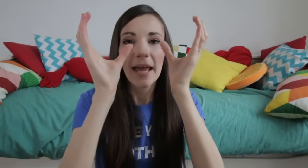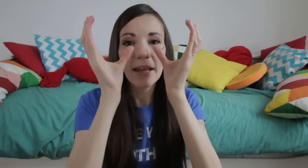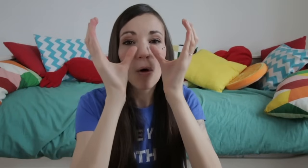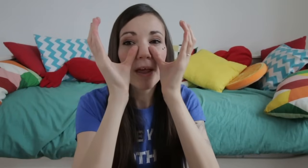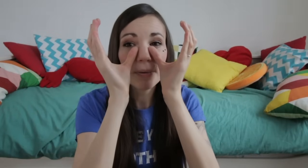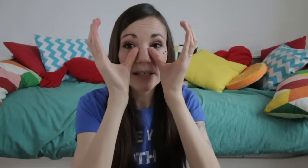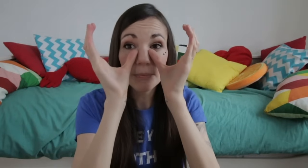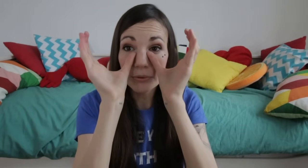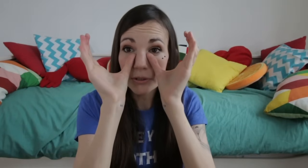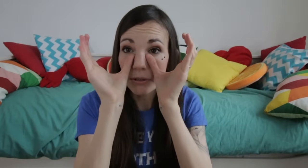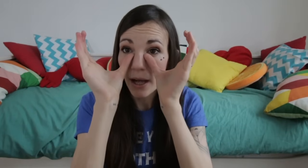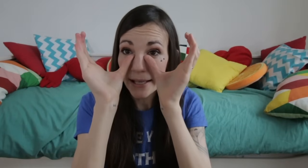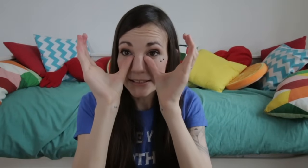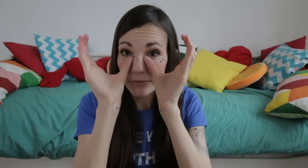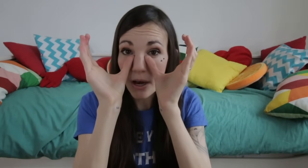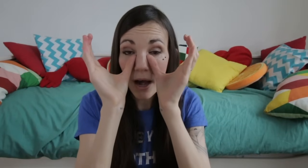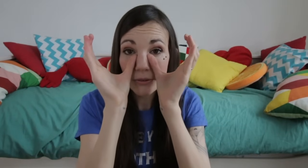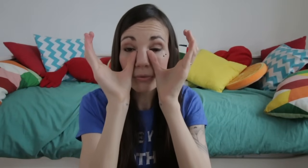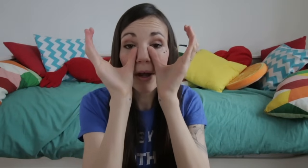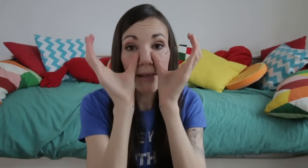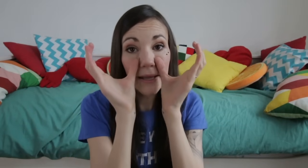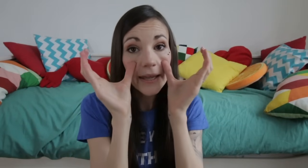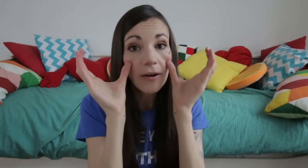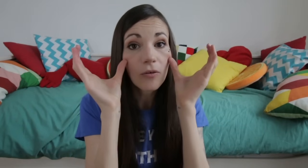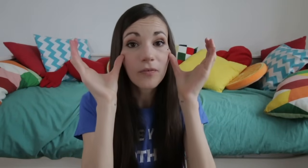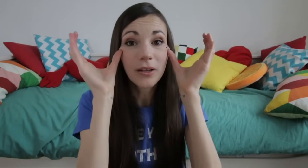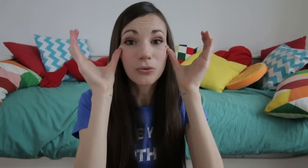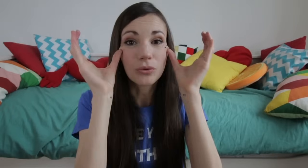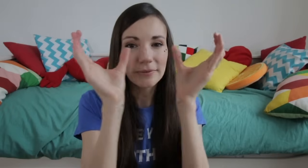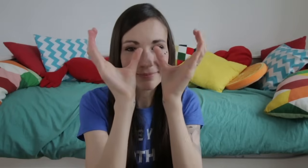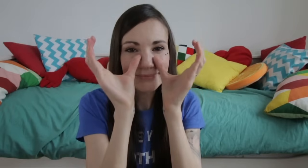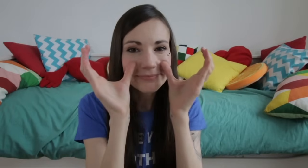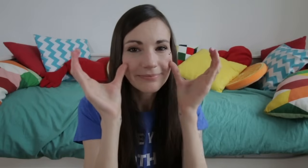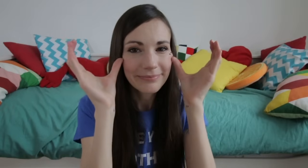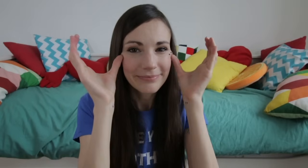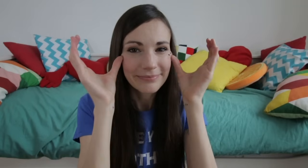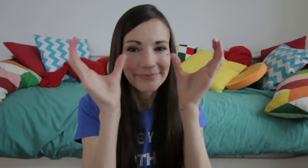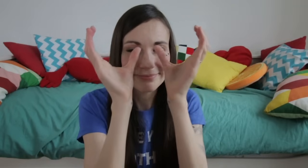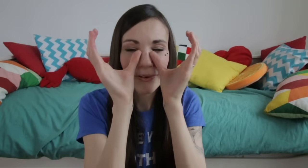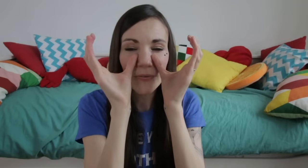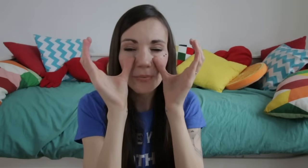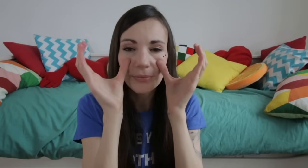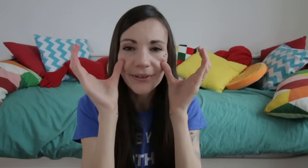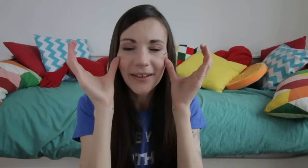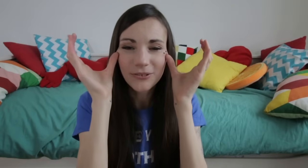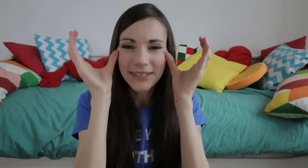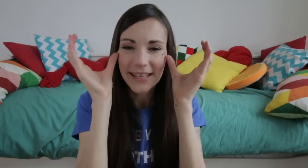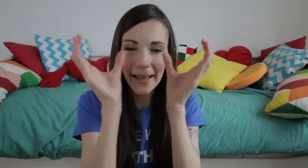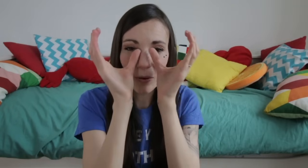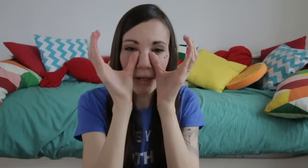Et on applique les pouces à ce niveau-là, sous l'œil. Et on fait le tour. On appuie bien sur les cernes. On